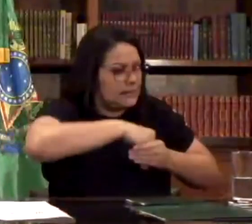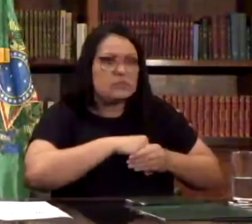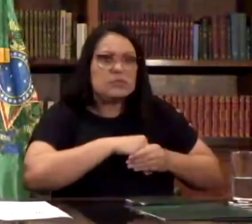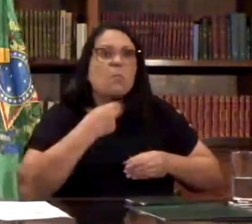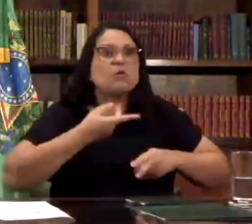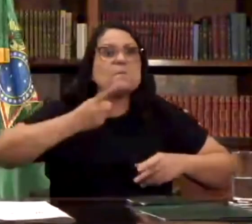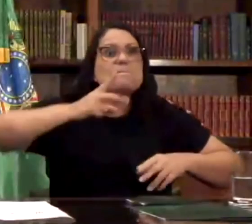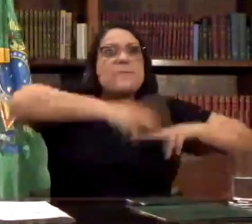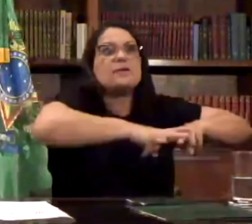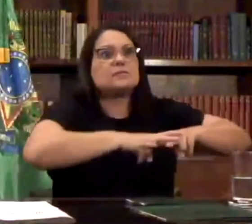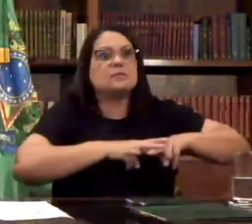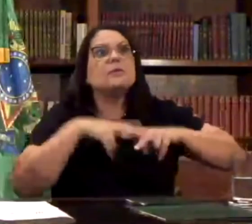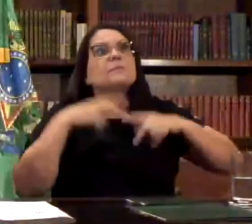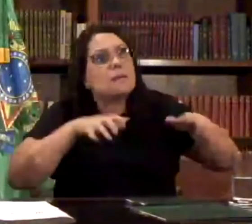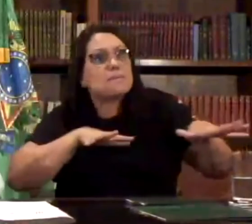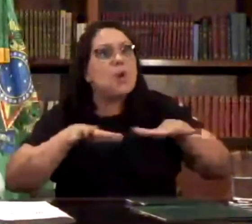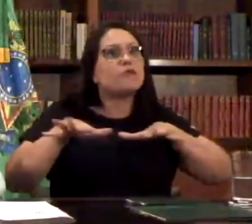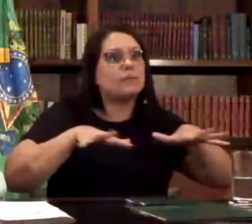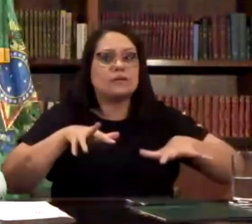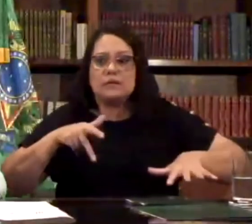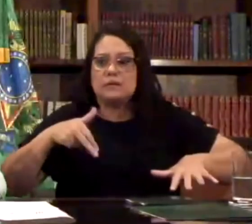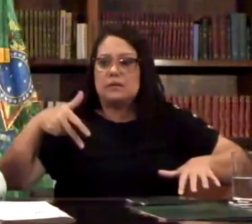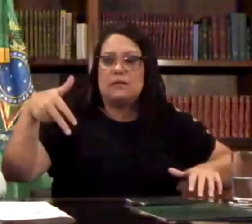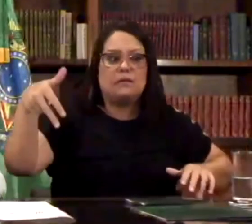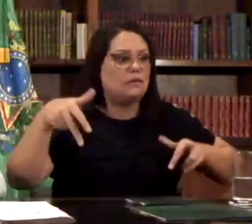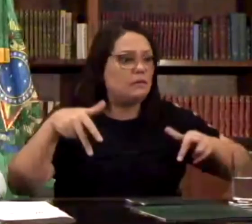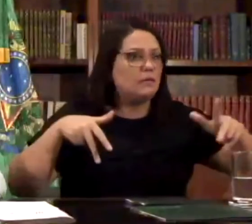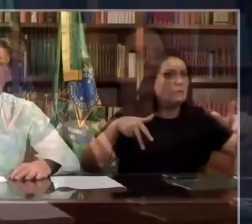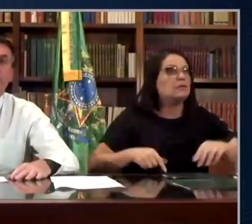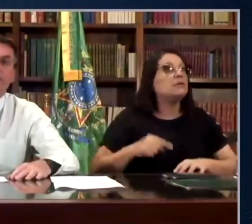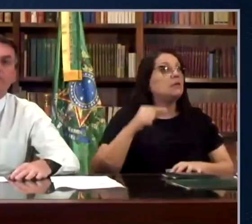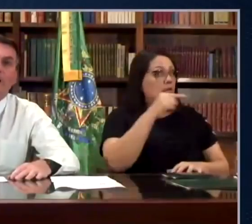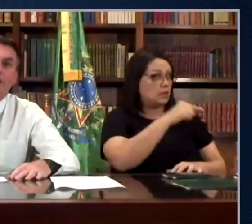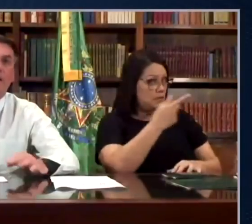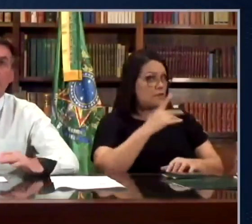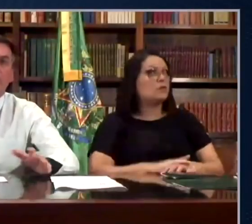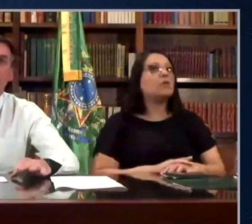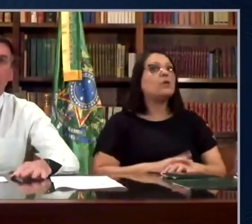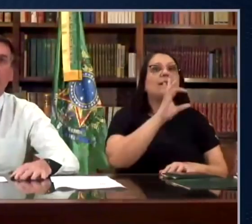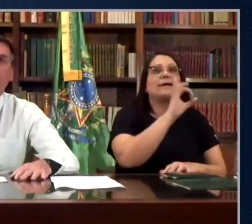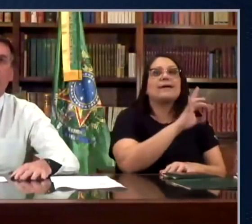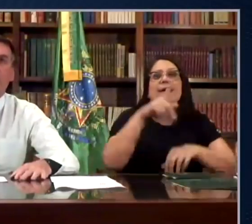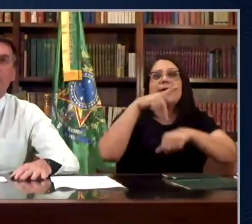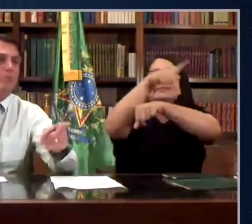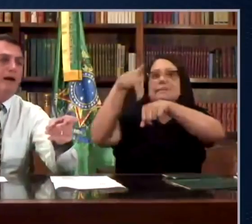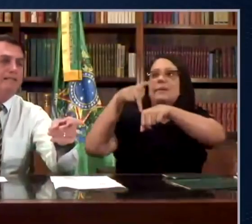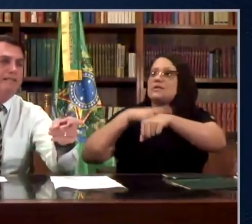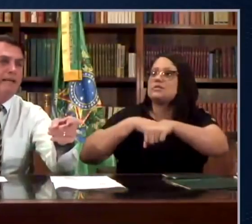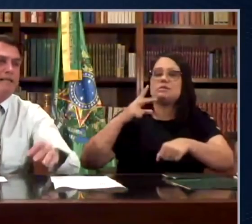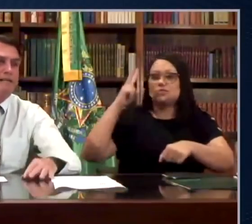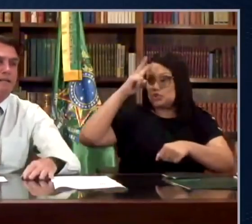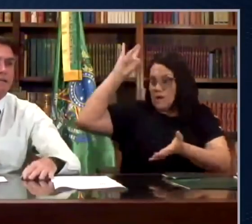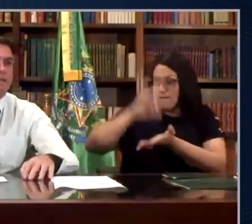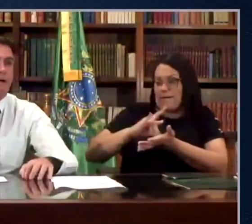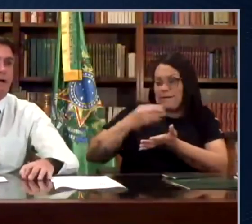pão para sua casa. E ele complementa, que foi sonegado pela TV Globo, Ele diz que cada país tem a sua realidade, e o